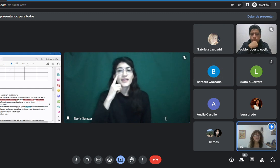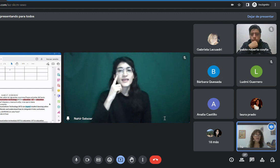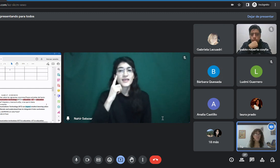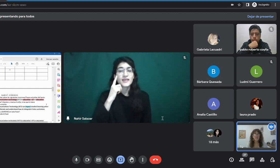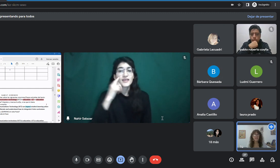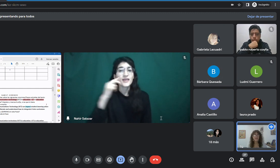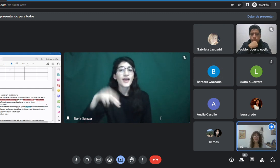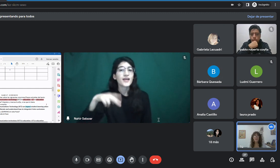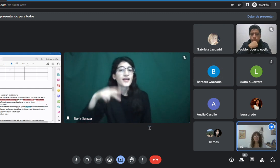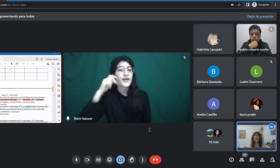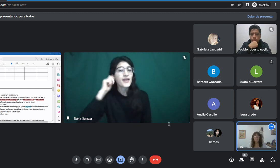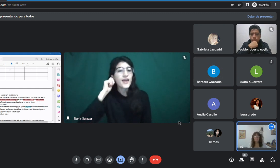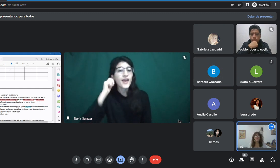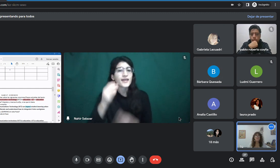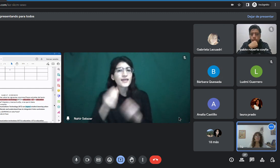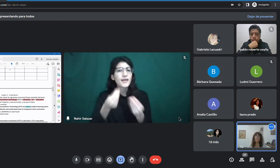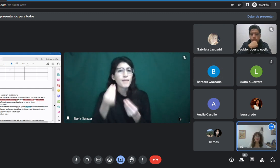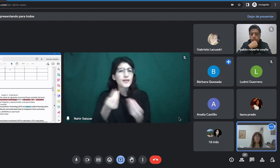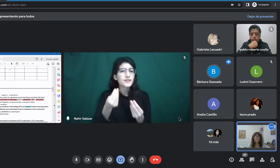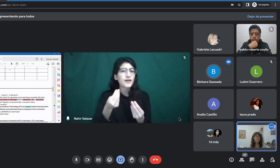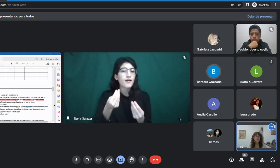con ING?